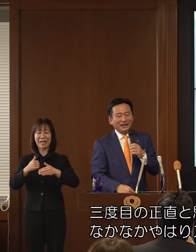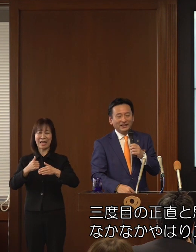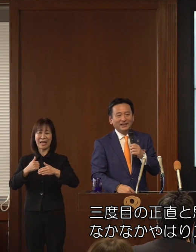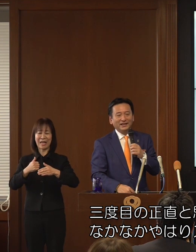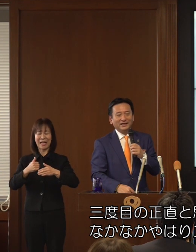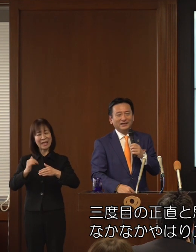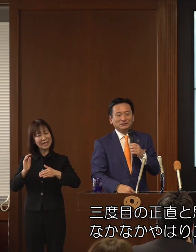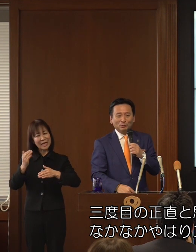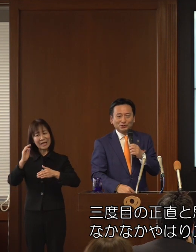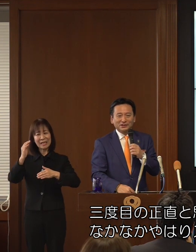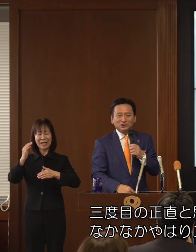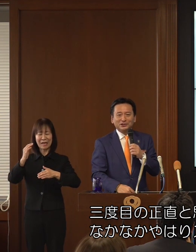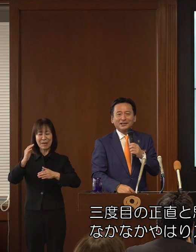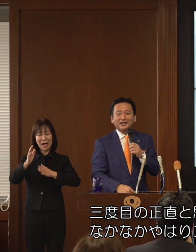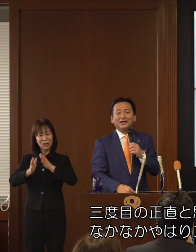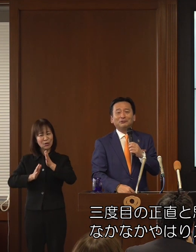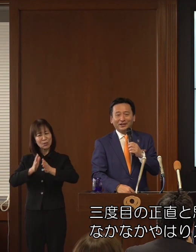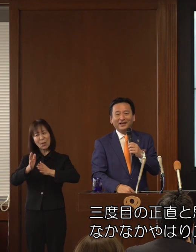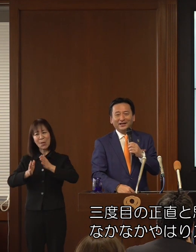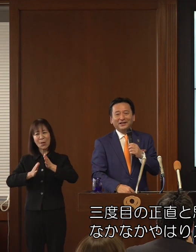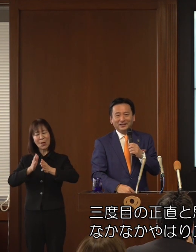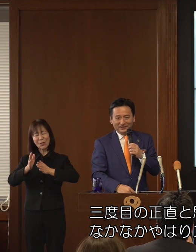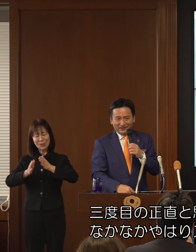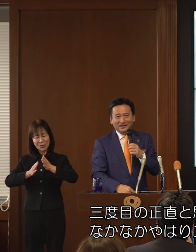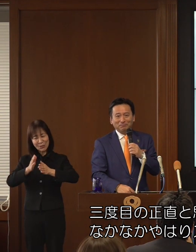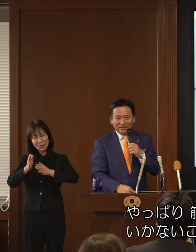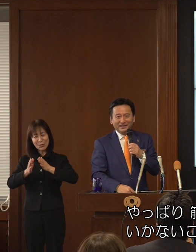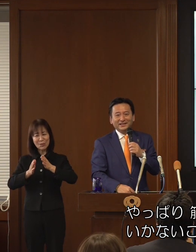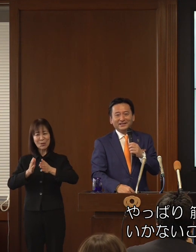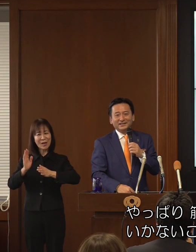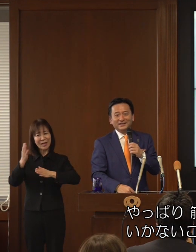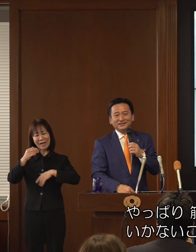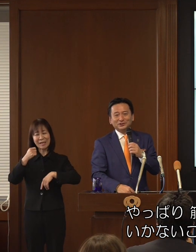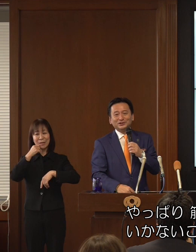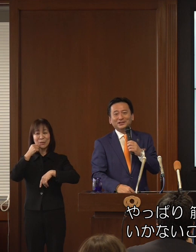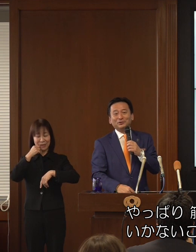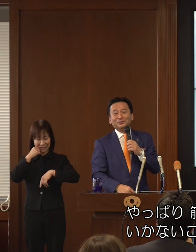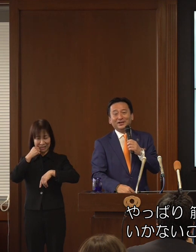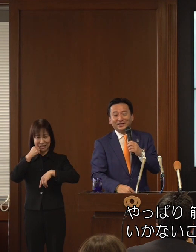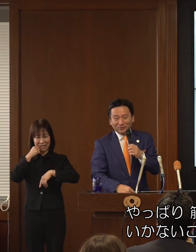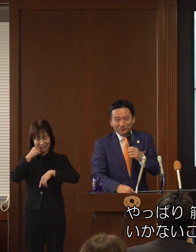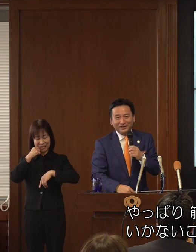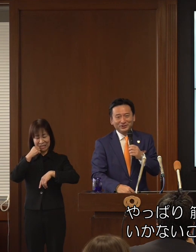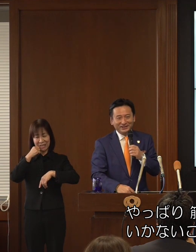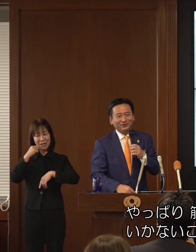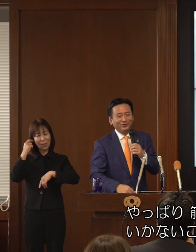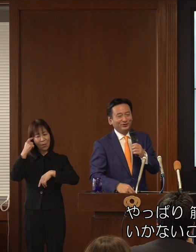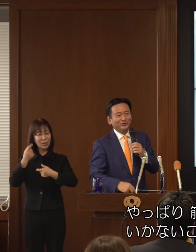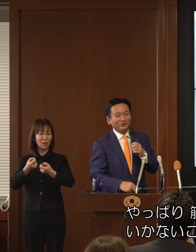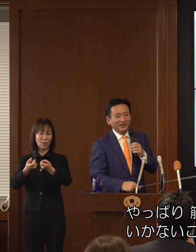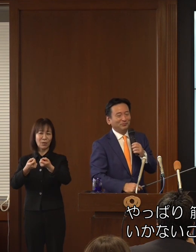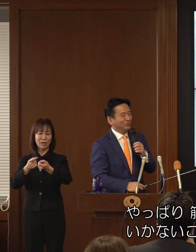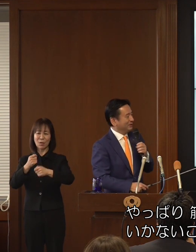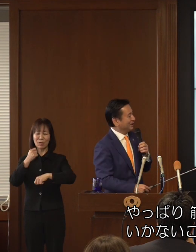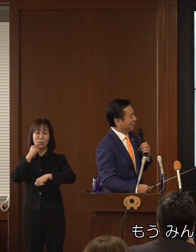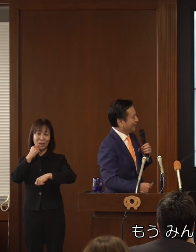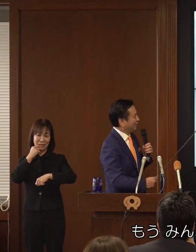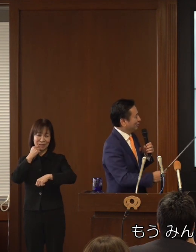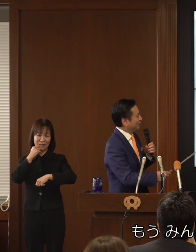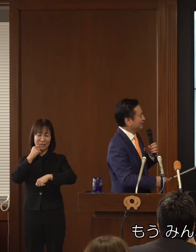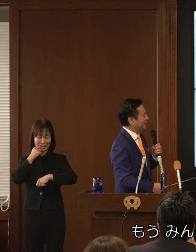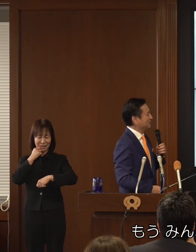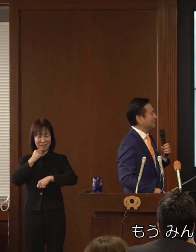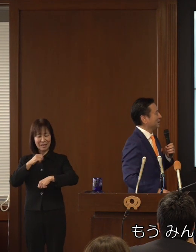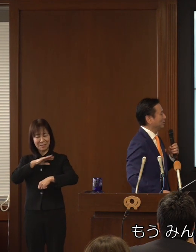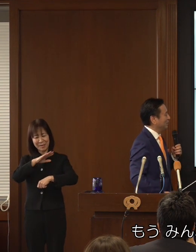か、やはりスポーツって筋書きがないので、やっぱり筋書き通りにもいかないこともあるし。ということで、もうみんなと